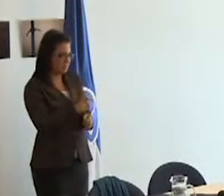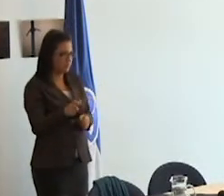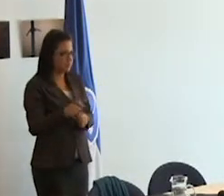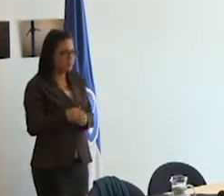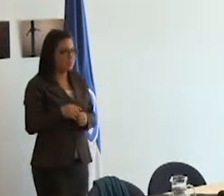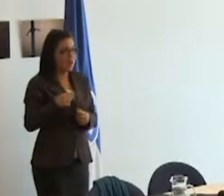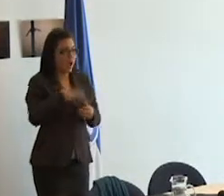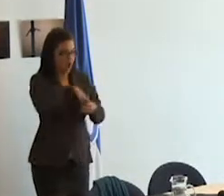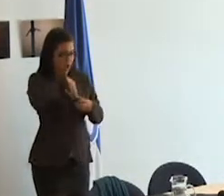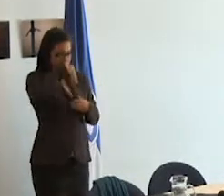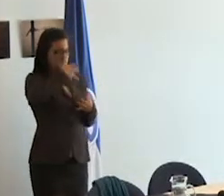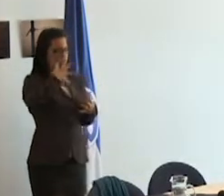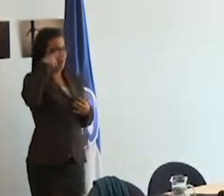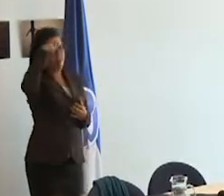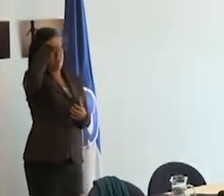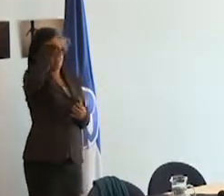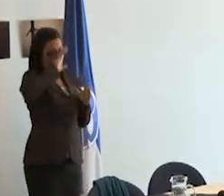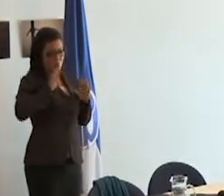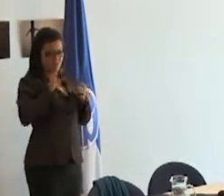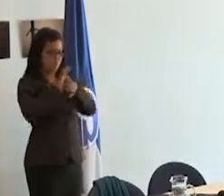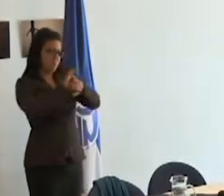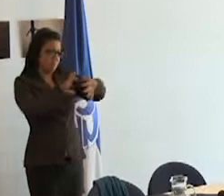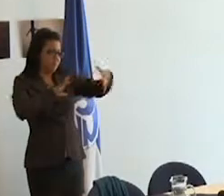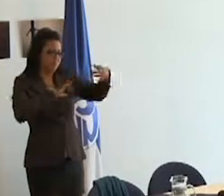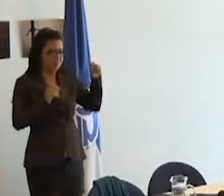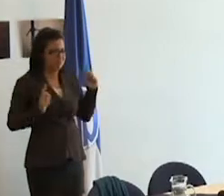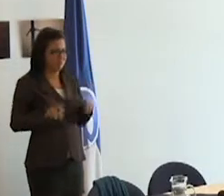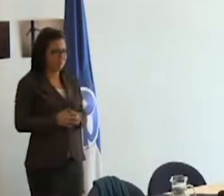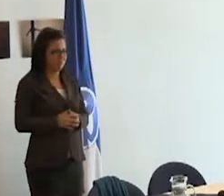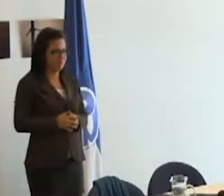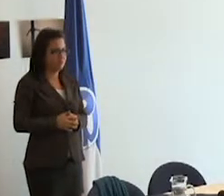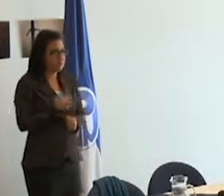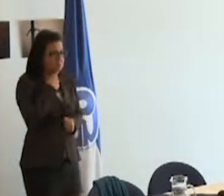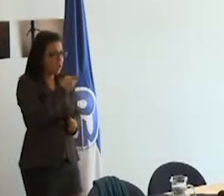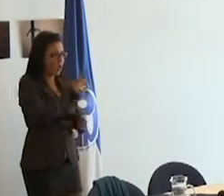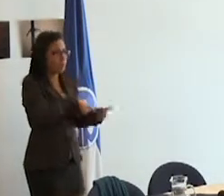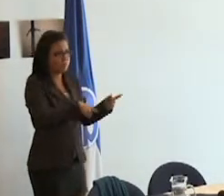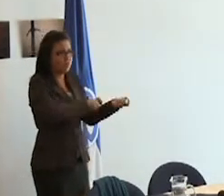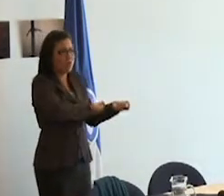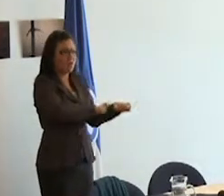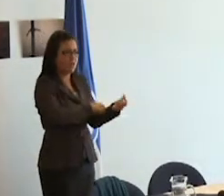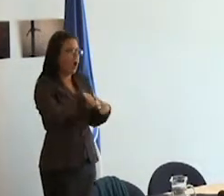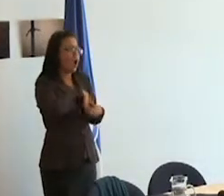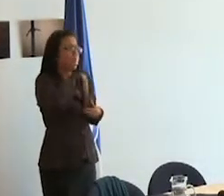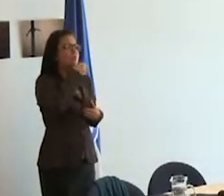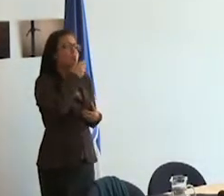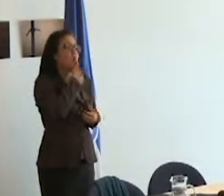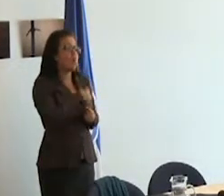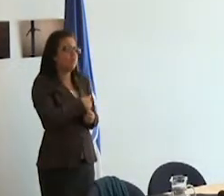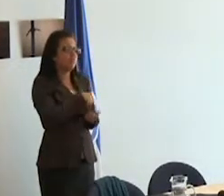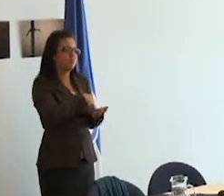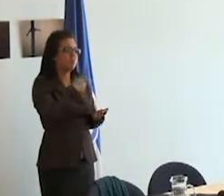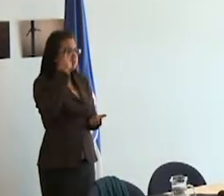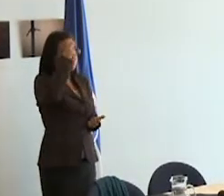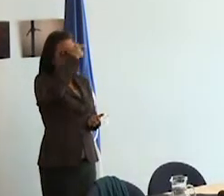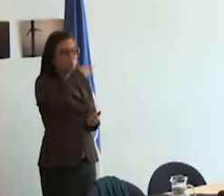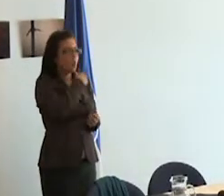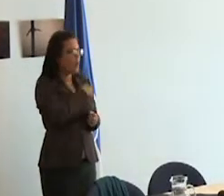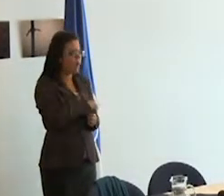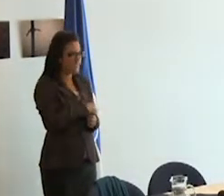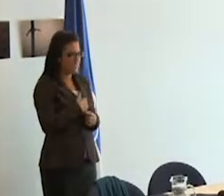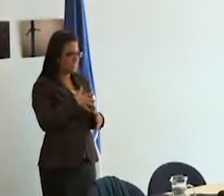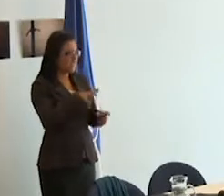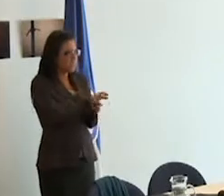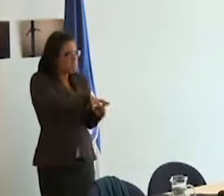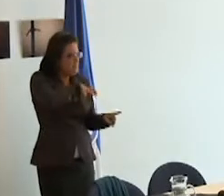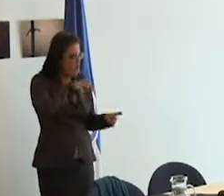ver con esta. Así, hay razas que no tienen alma, eso las convierte en irracionales,